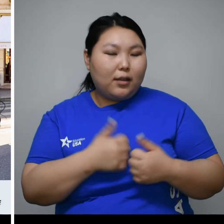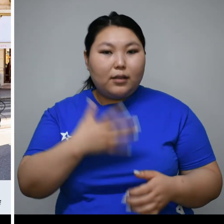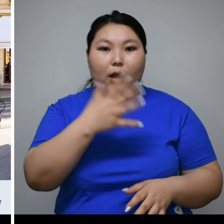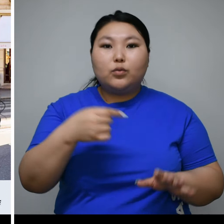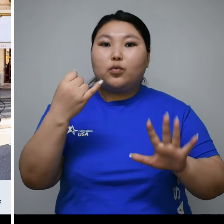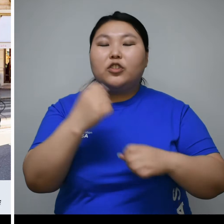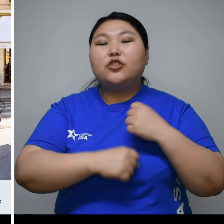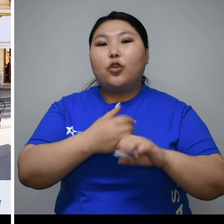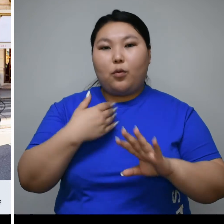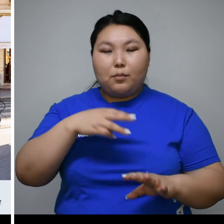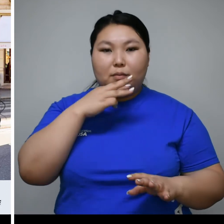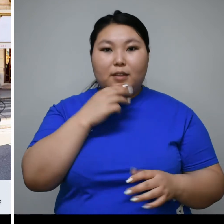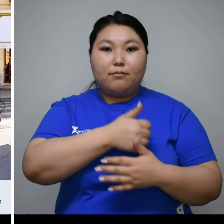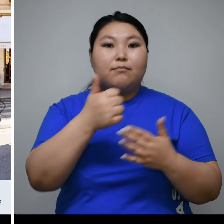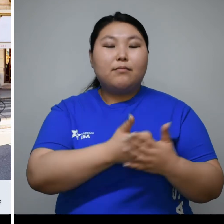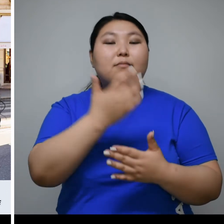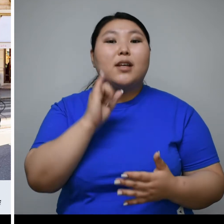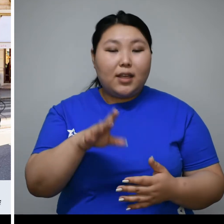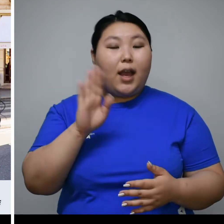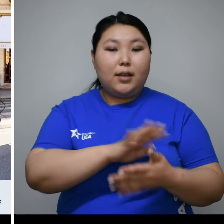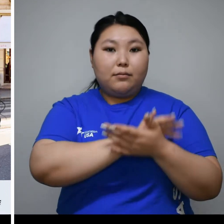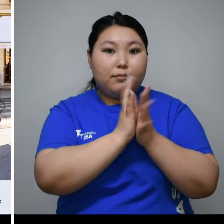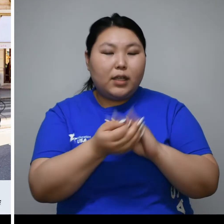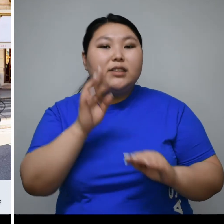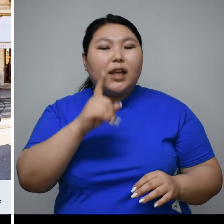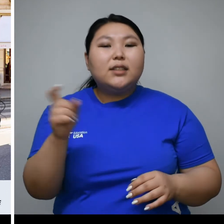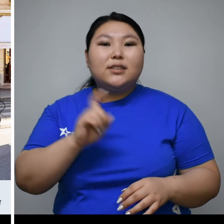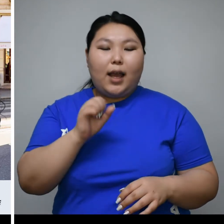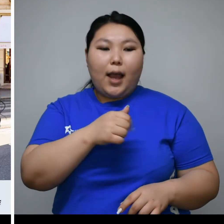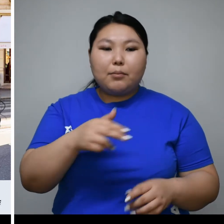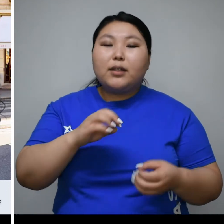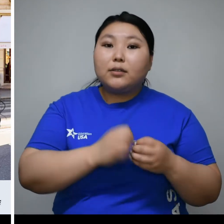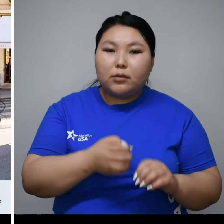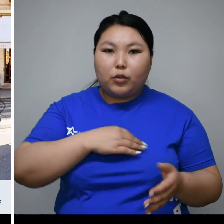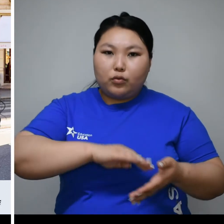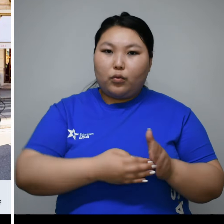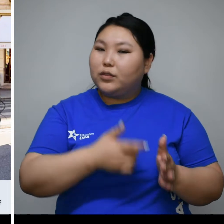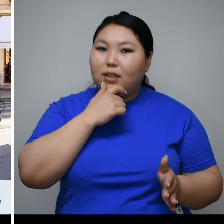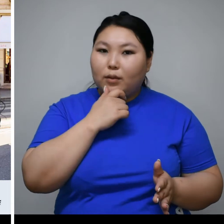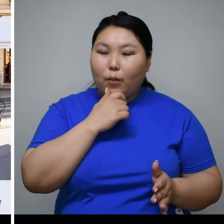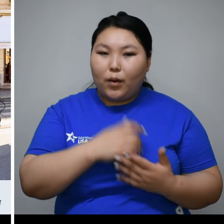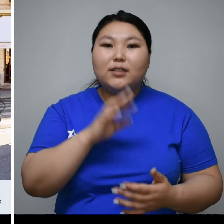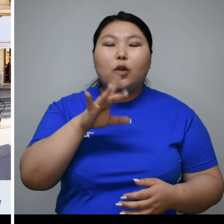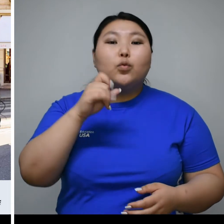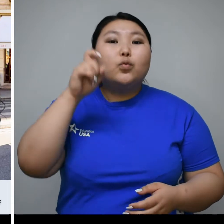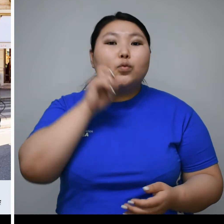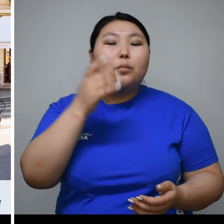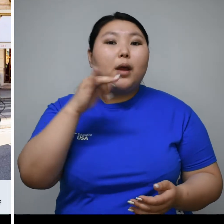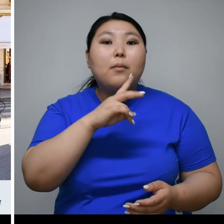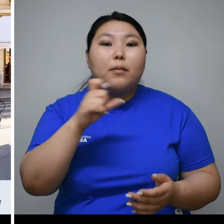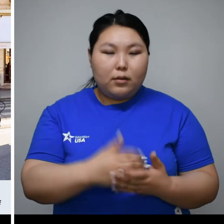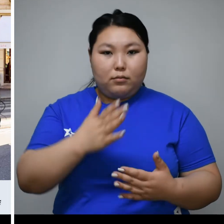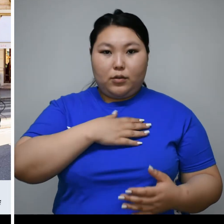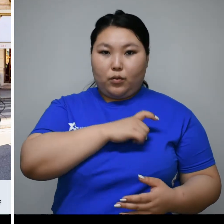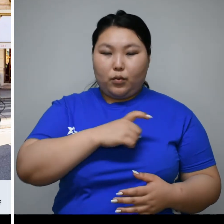за 5-6 жилийн өмнөөс л мэдээлэлтэй байсан. А гэхдээ яг хизээ аплай хийн гэдэг яг төлөвлөж чадахгүй яг юу хүсэжсэн